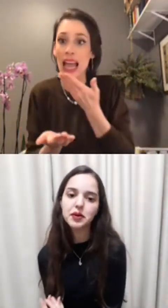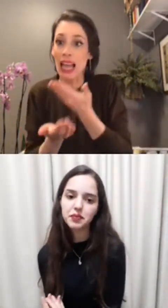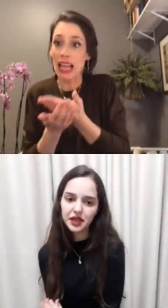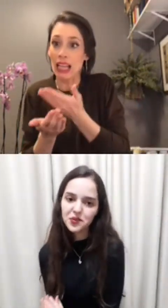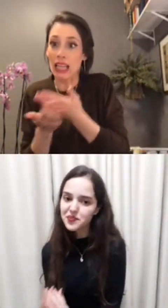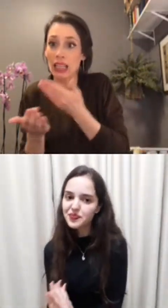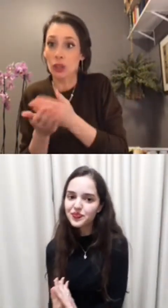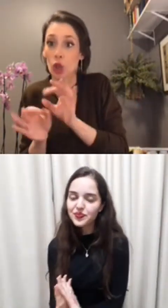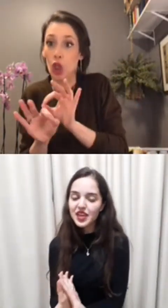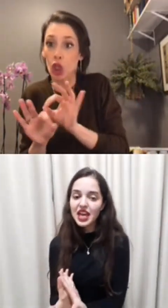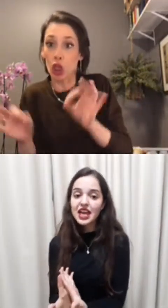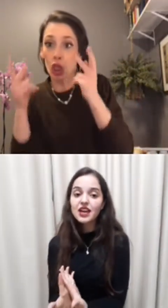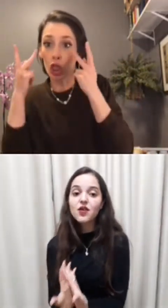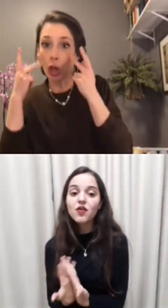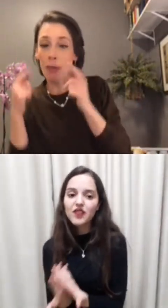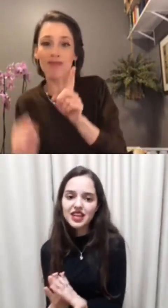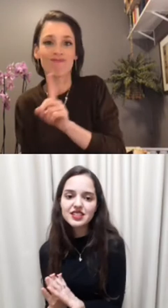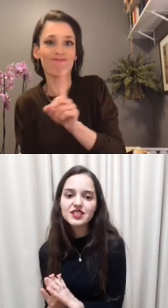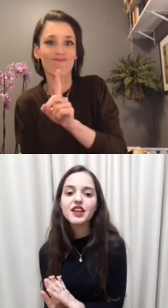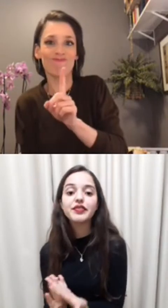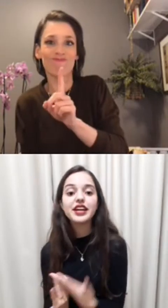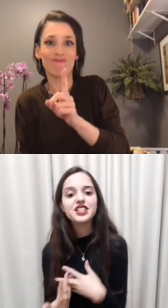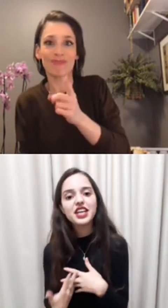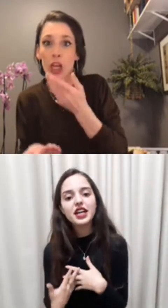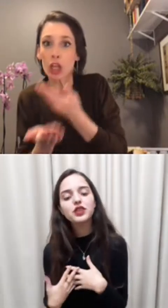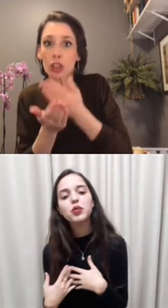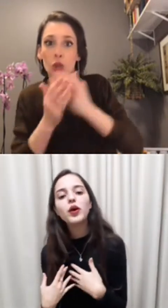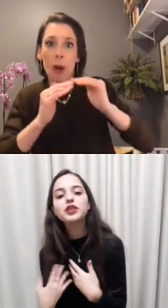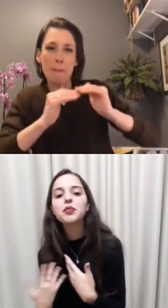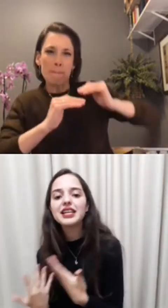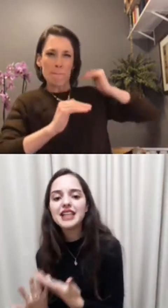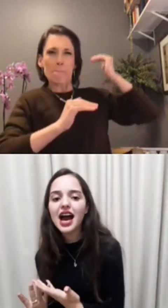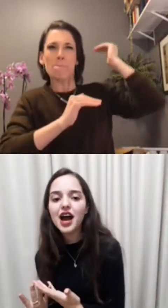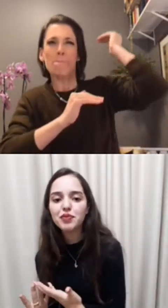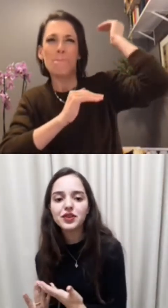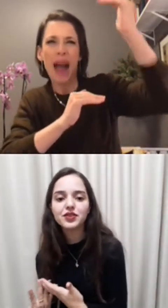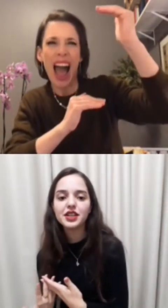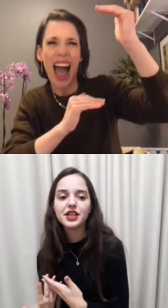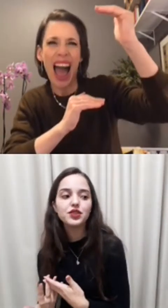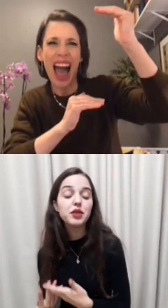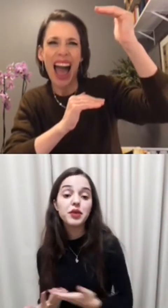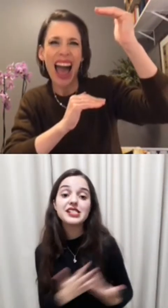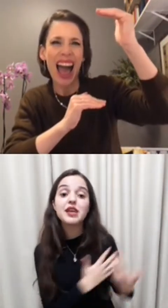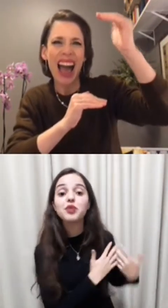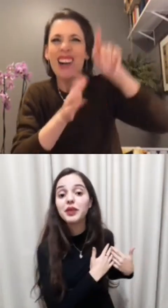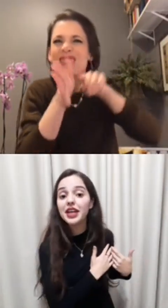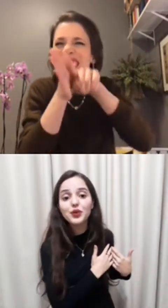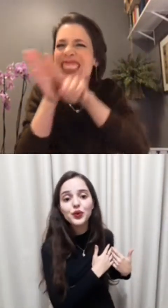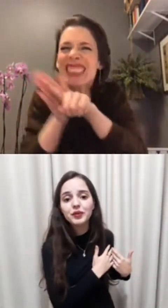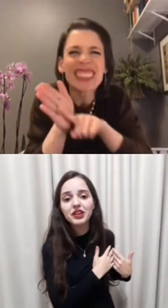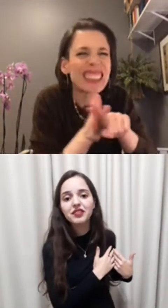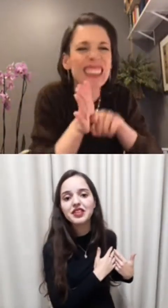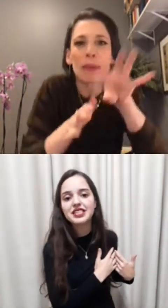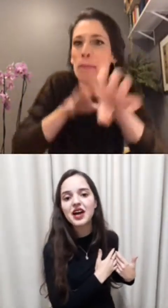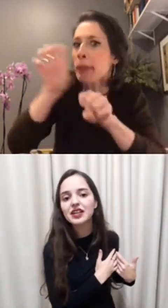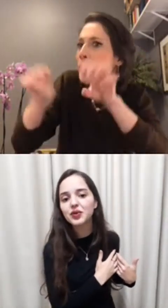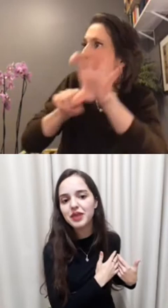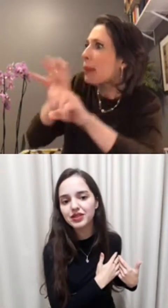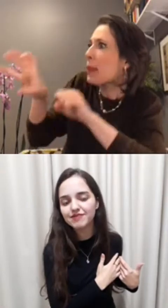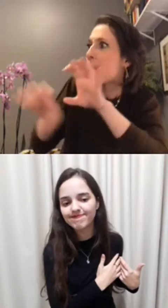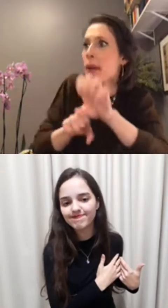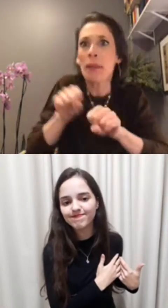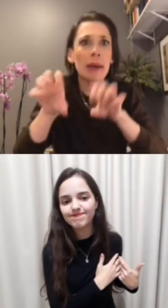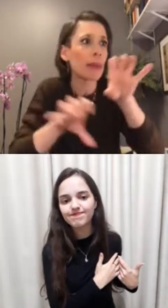para mim, com isso eu fui adquirindo muito mais rápido do que, por exemplo, a minha turma que fazia aula